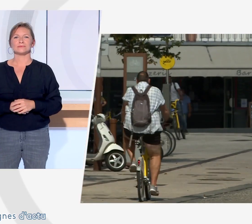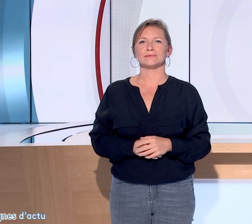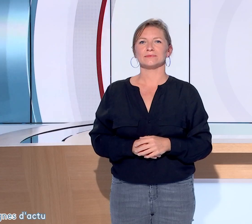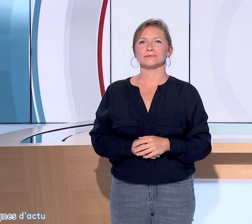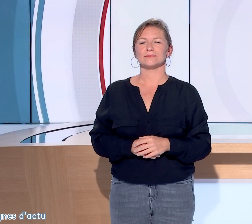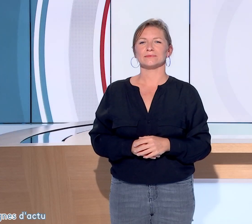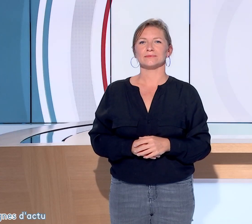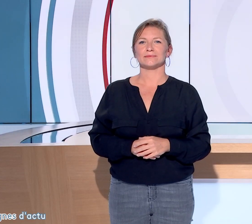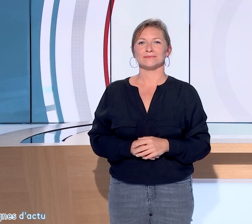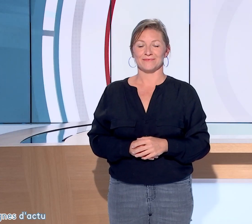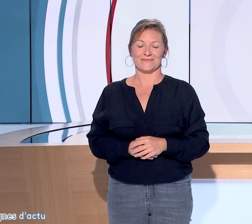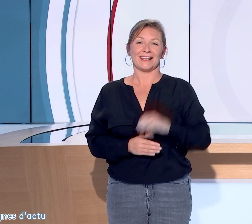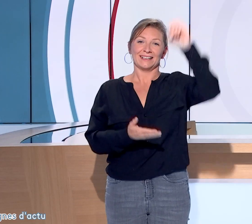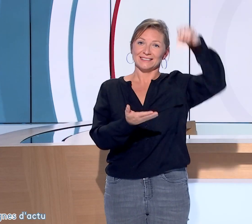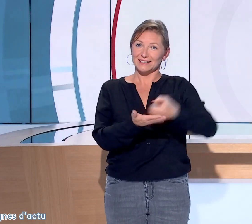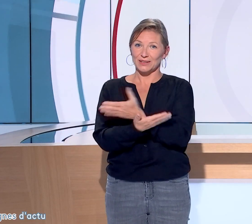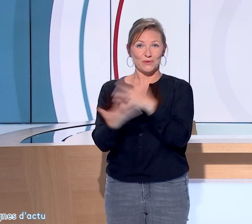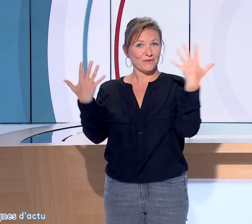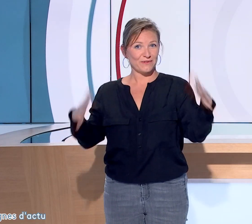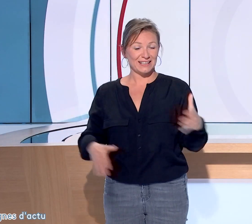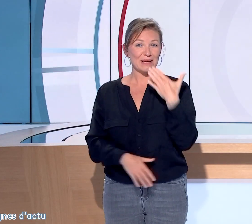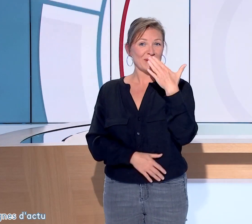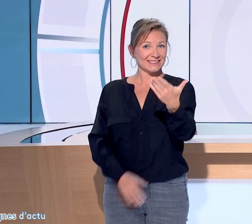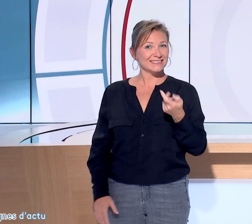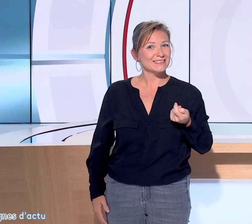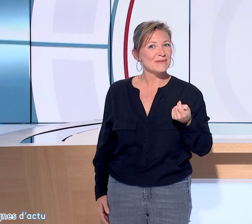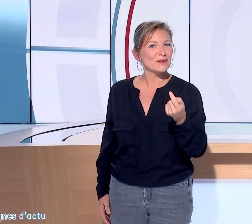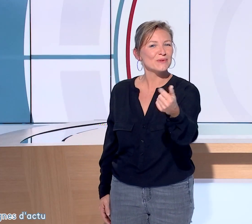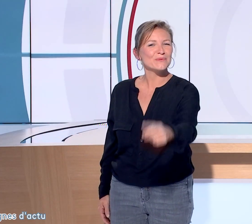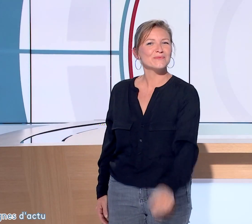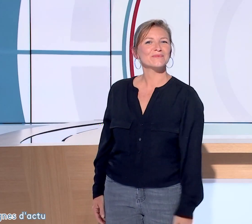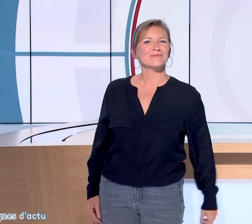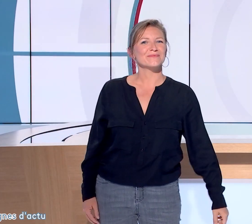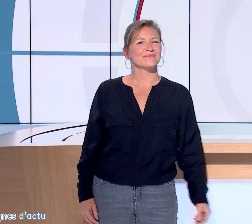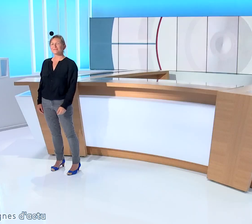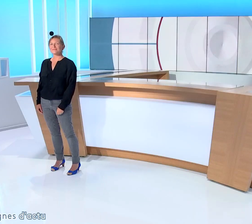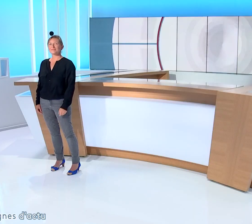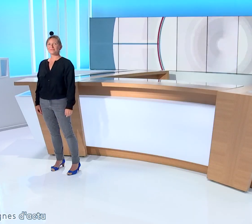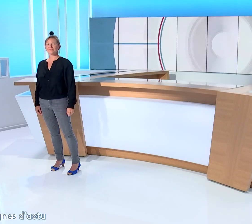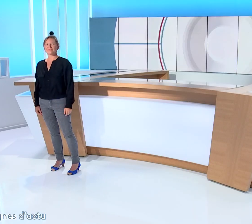C'est la fin de Signe d'Actu. Merci de nous avoir suivis. À bientôt.